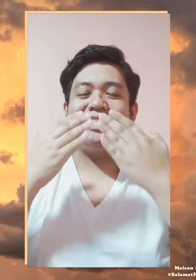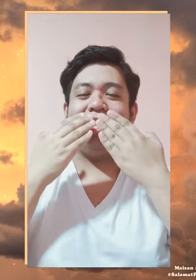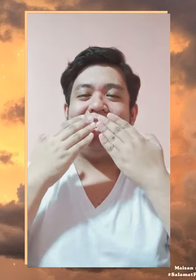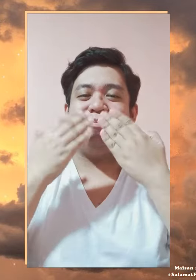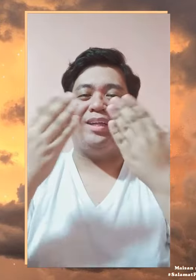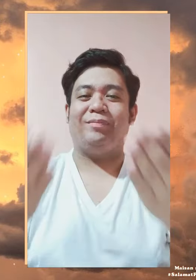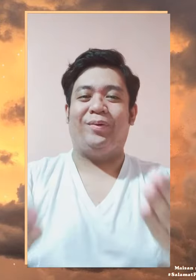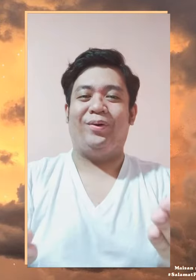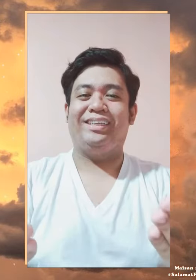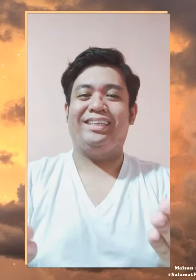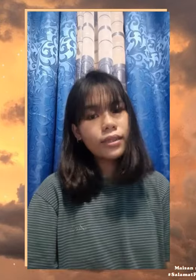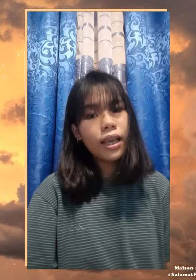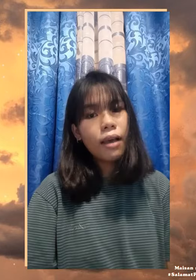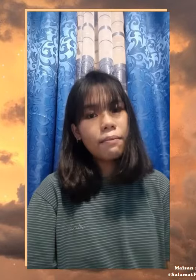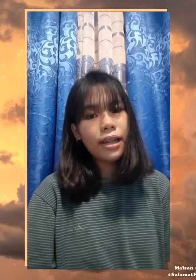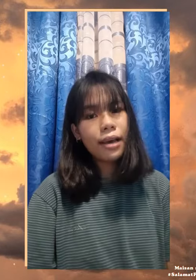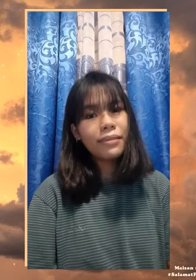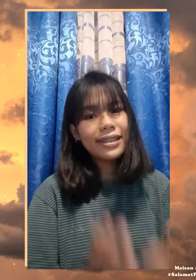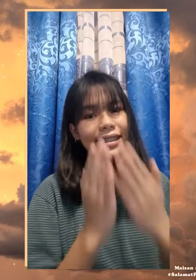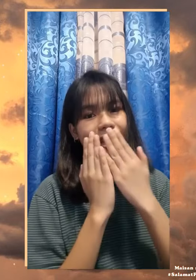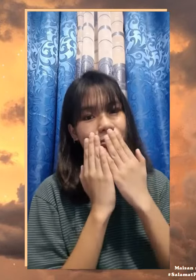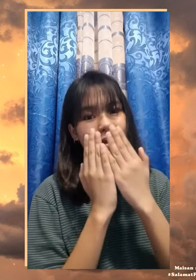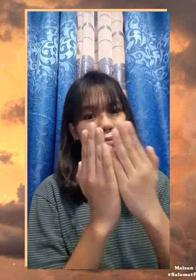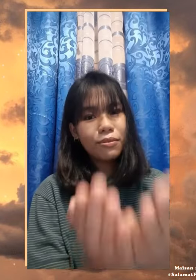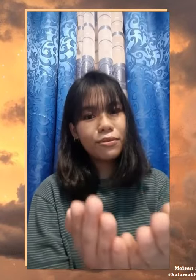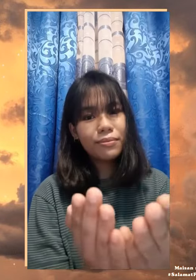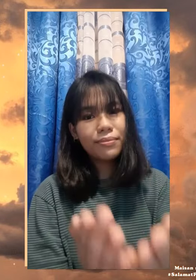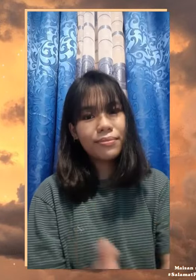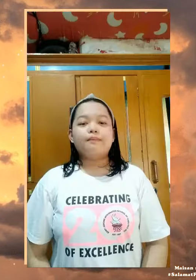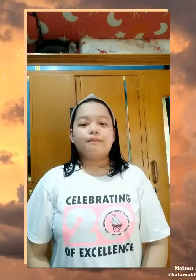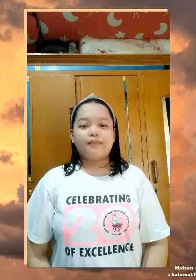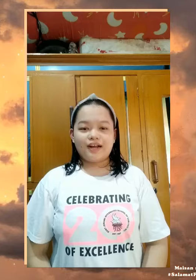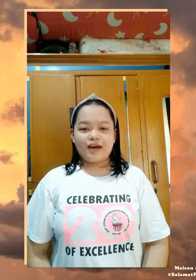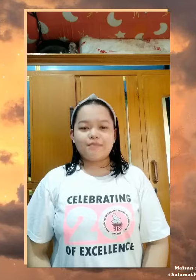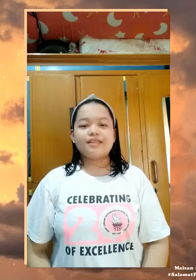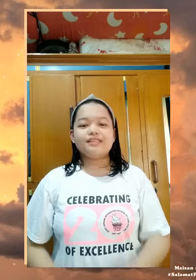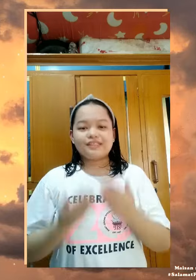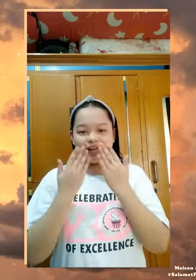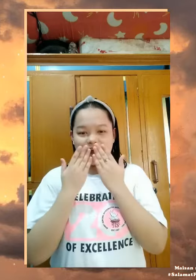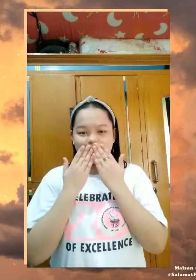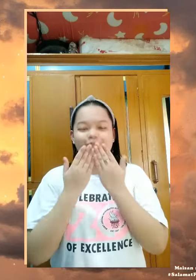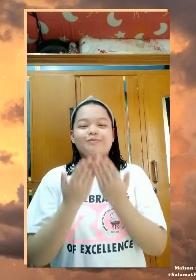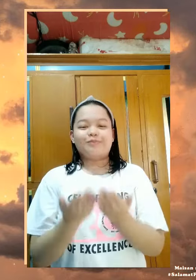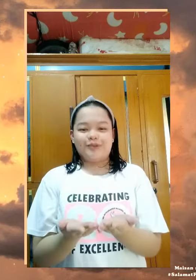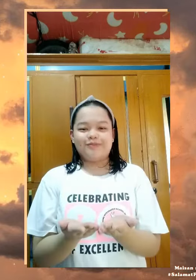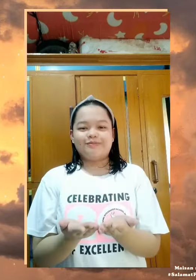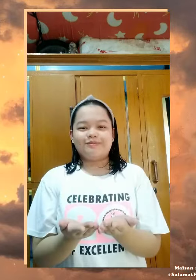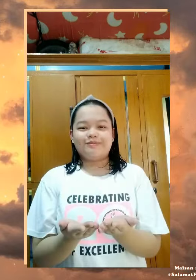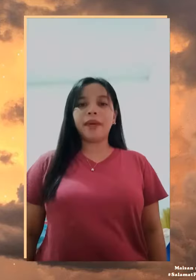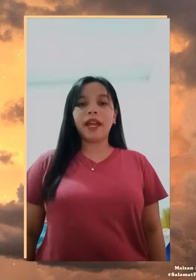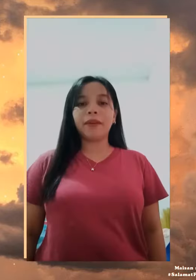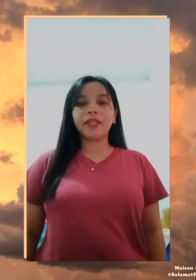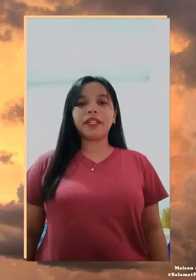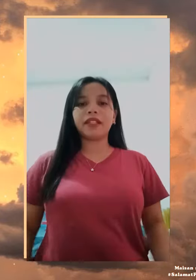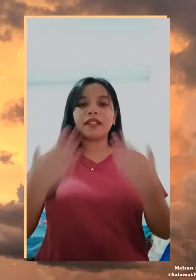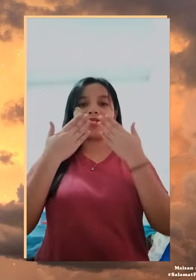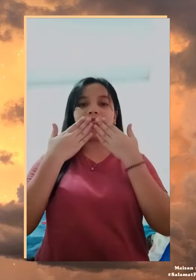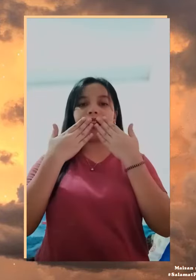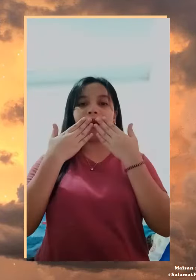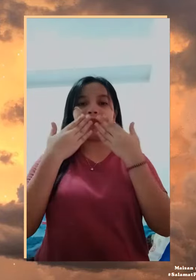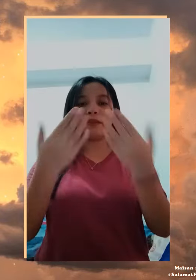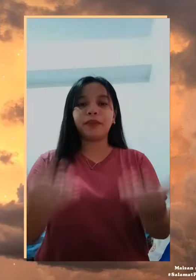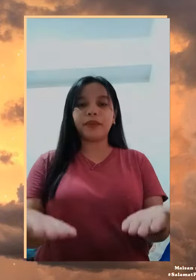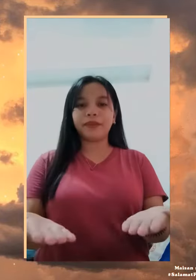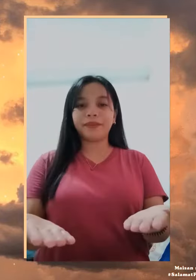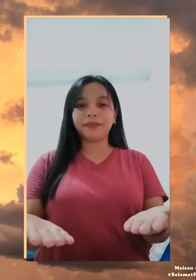Maraming salamat po. Maraming salamat po. Maraming salamat po. Maraming